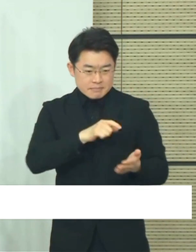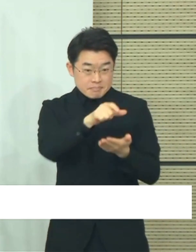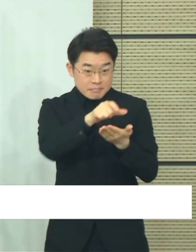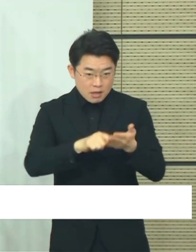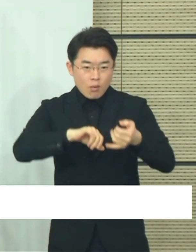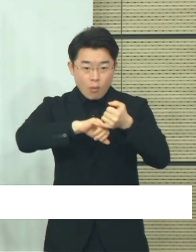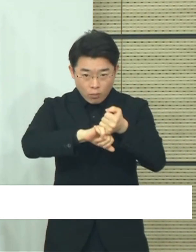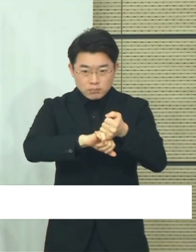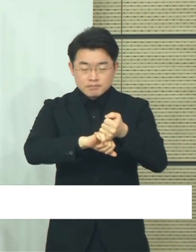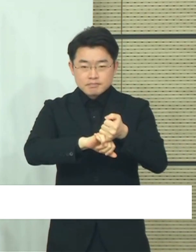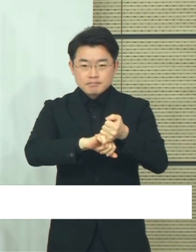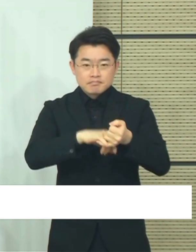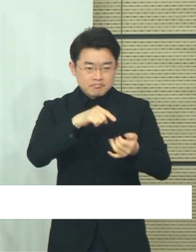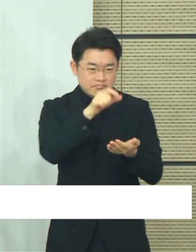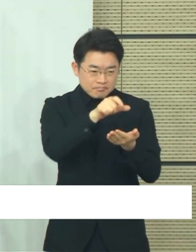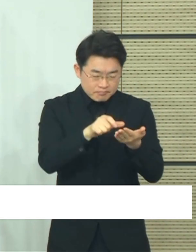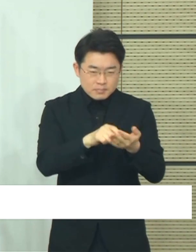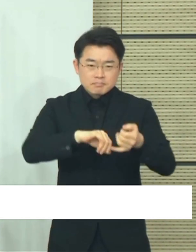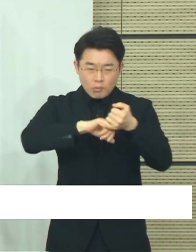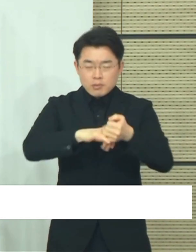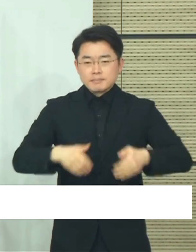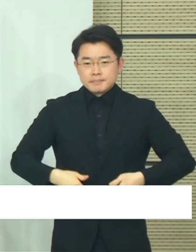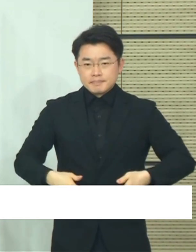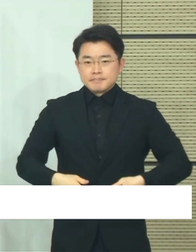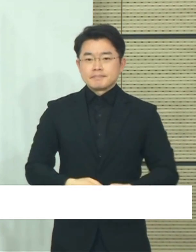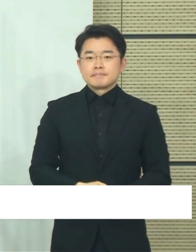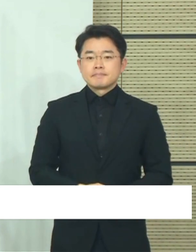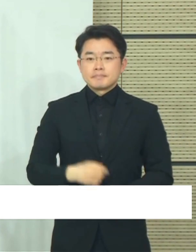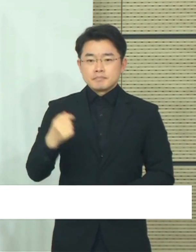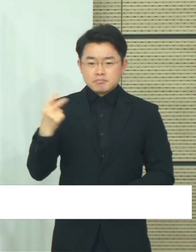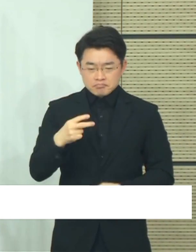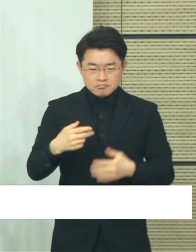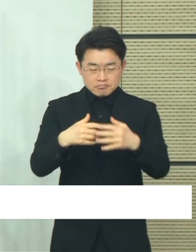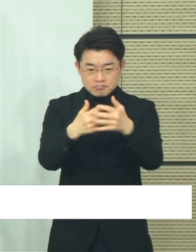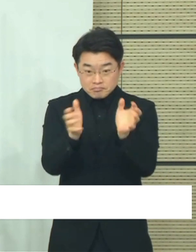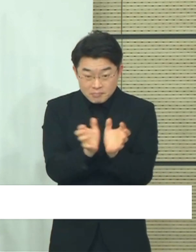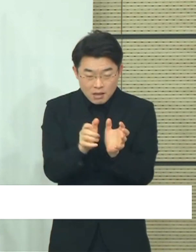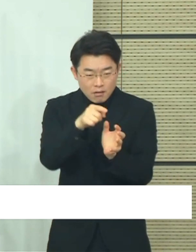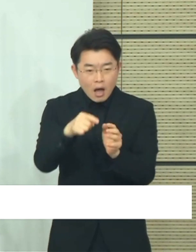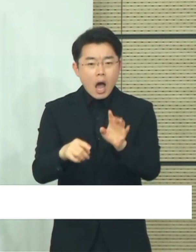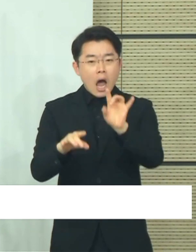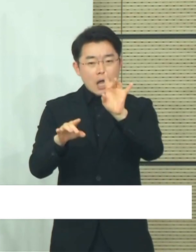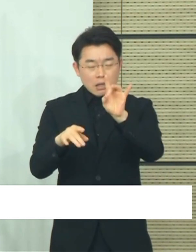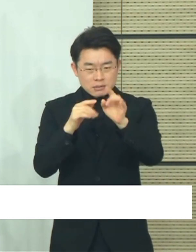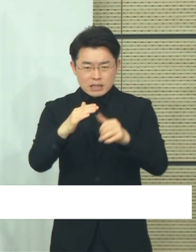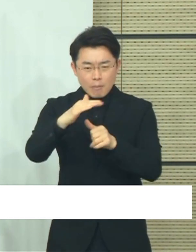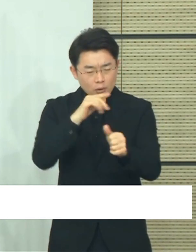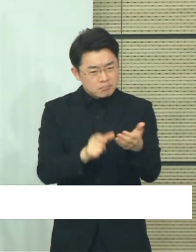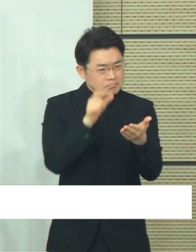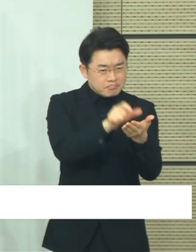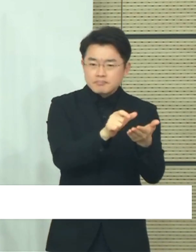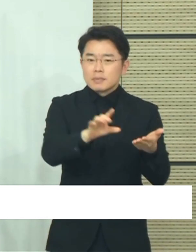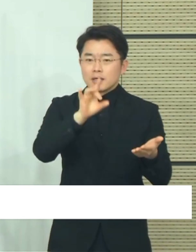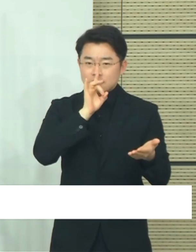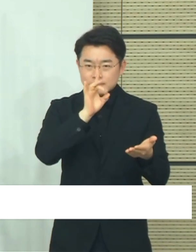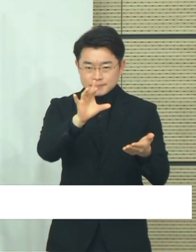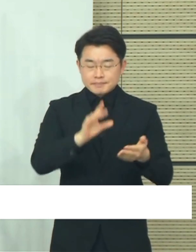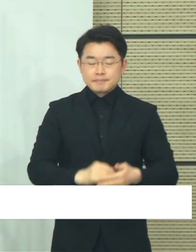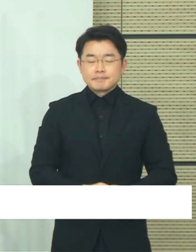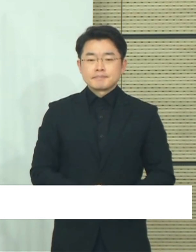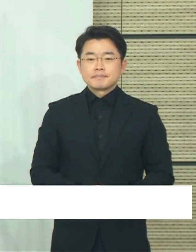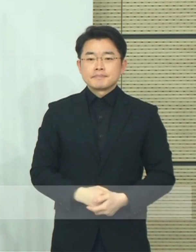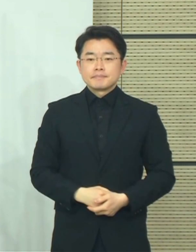모든 출입자는 명부를 작성하여야 하고 일행 중 한 명만 적는 것은